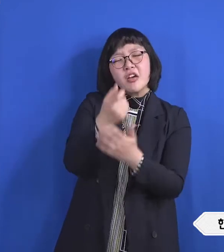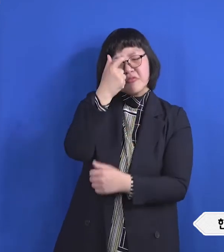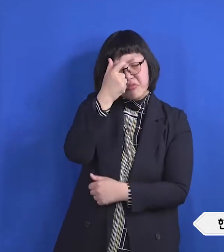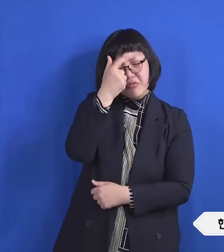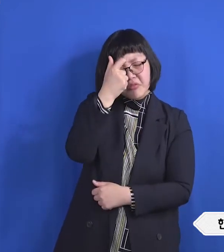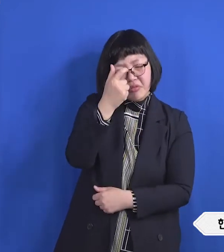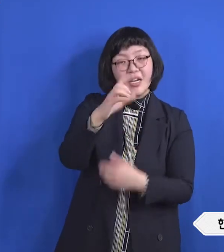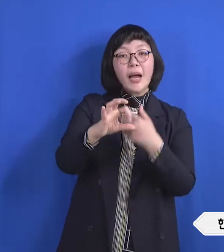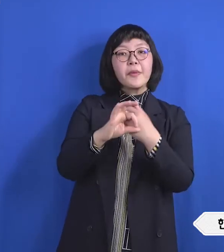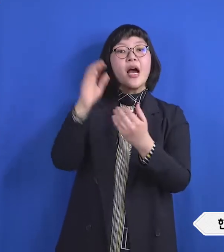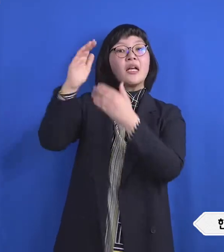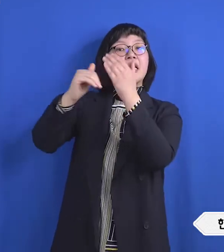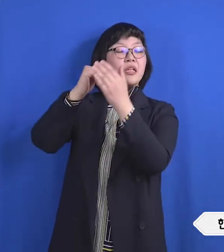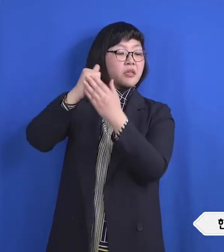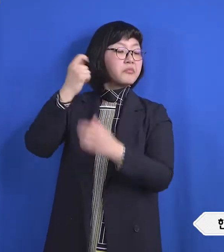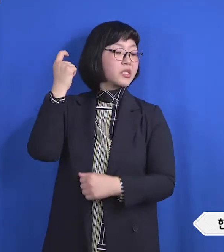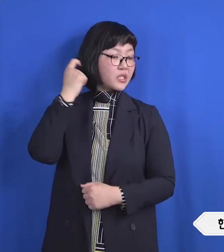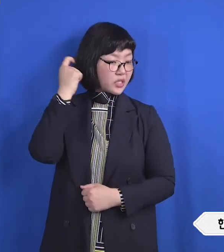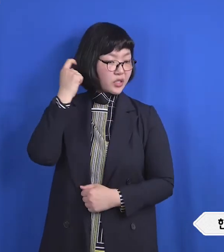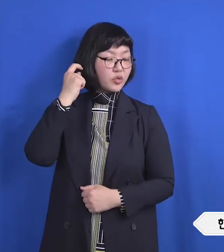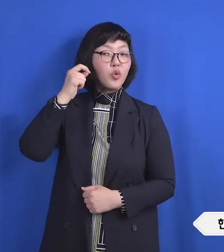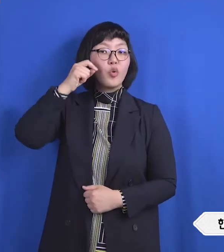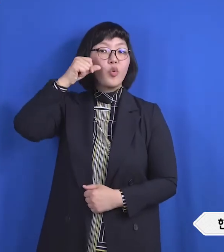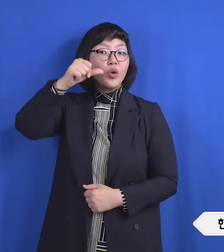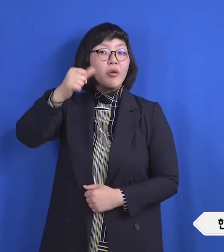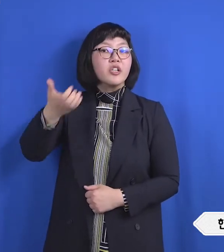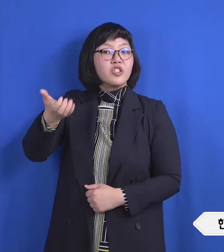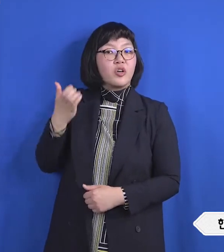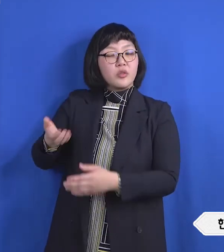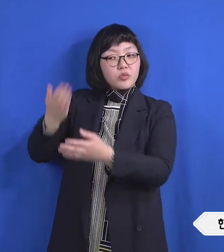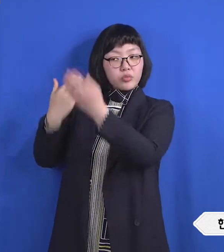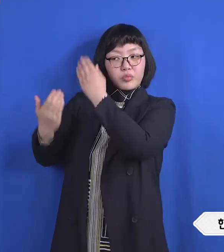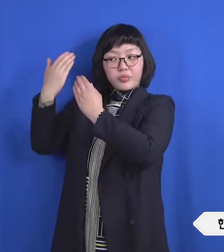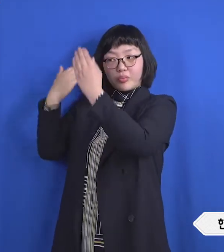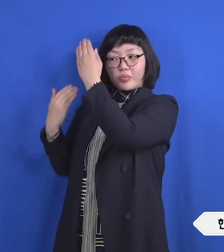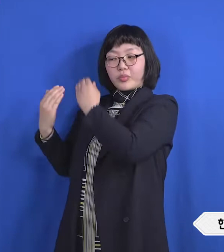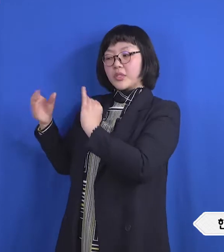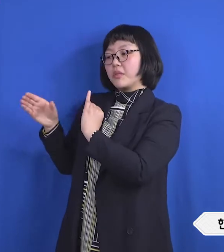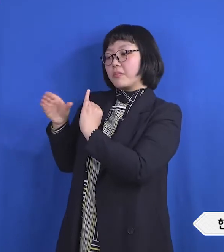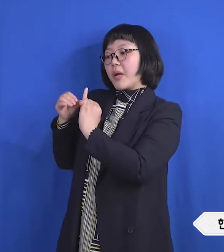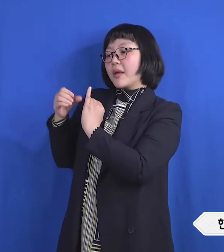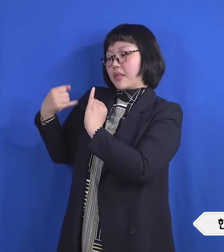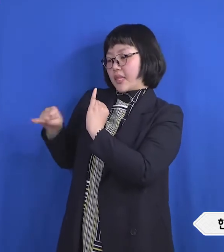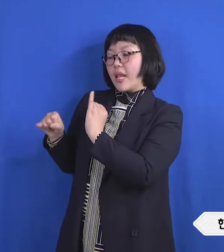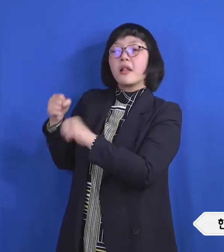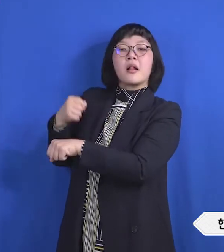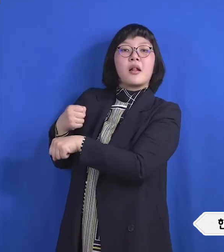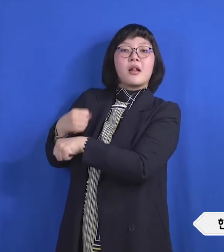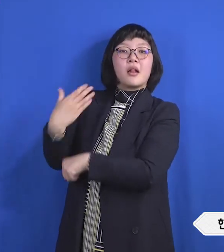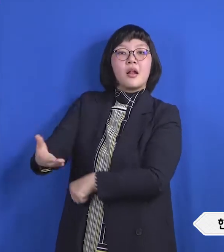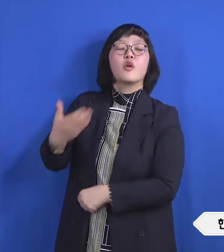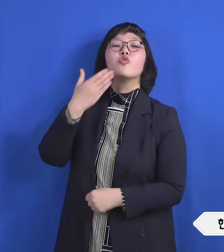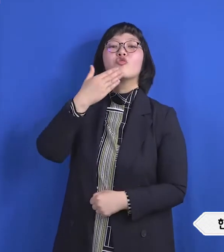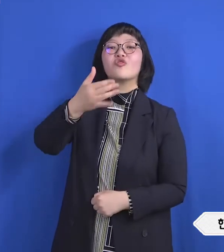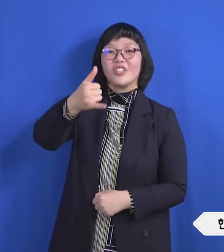들으시고 5개월 전으로 돌아가서 딸이 착상하도록 그렇게 해 주실 수 있는 것입니다.